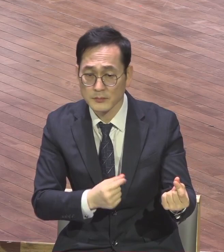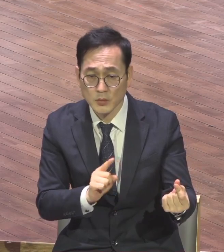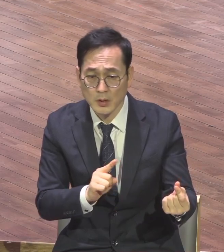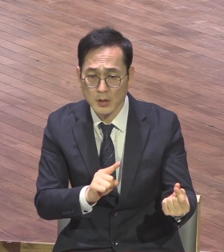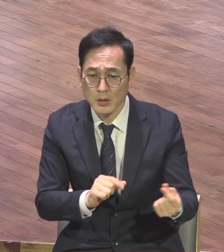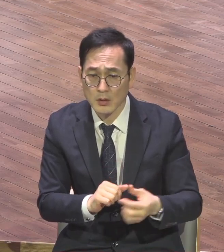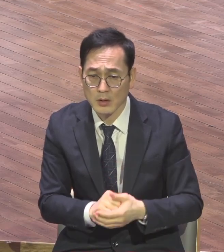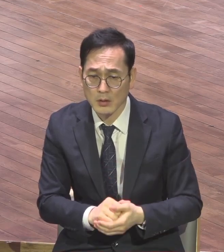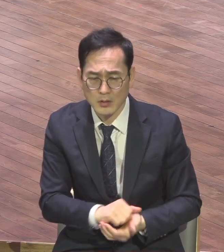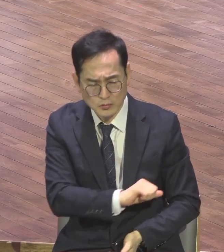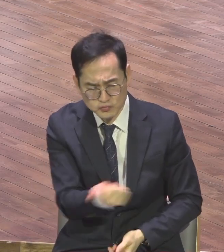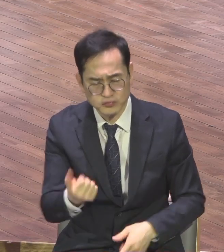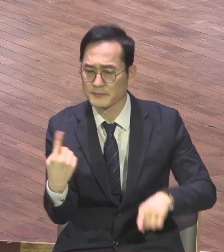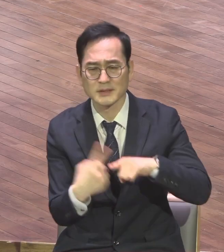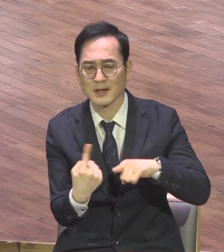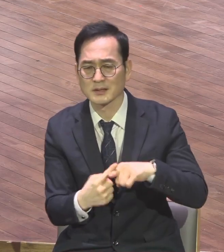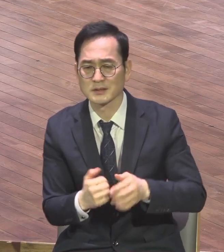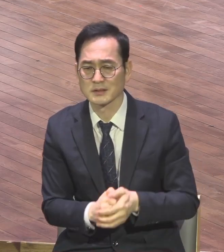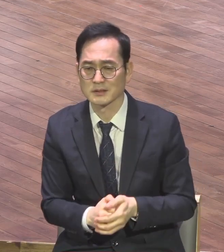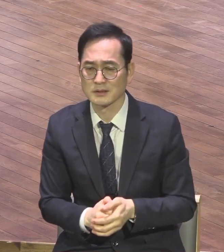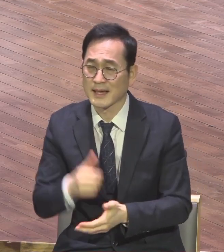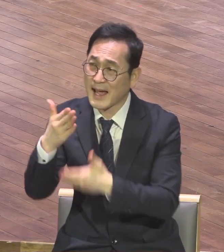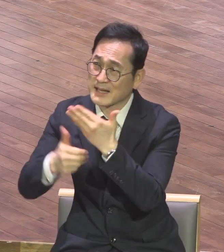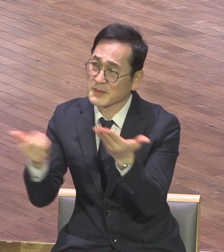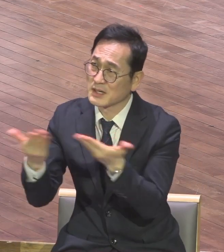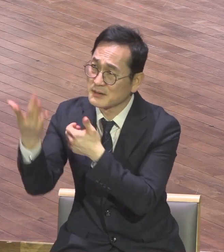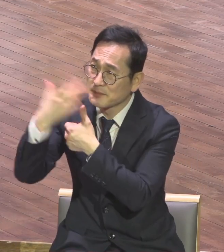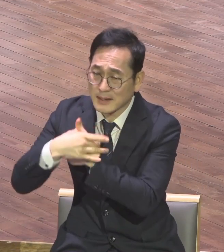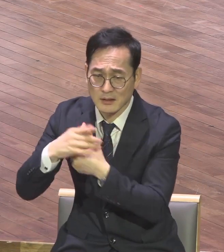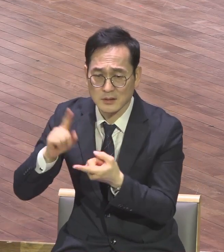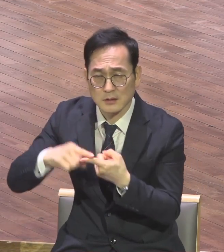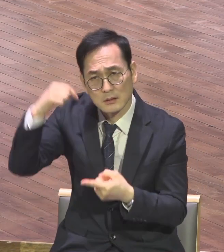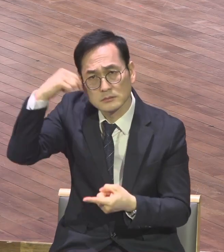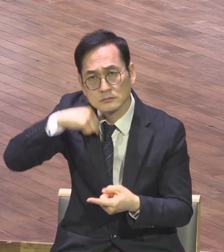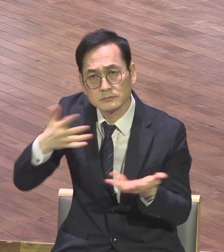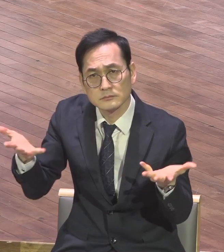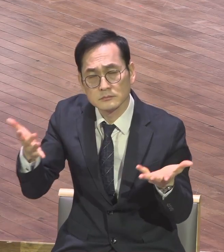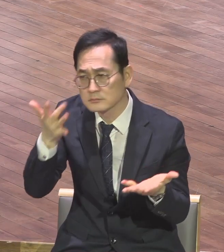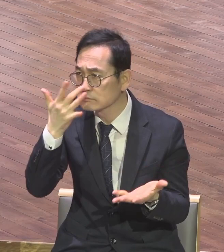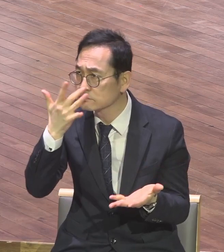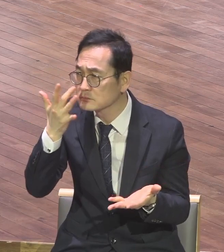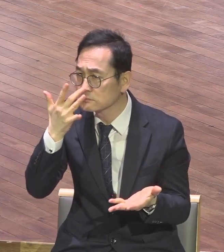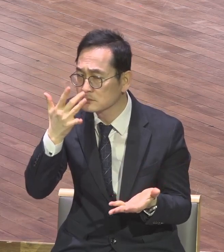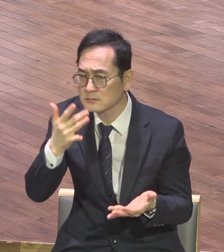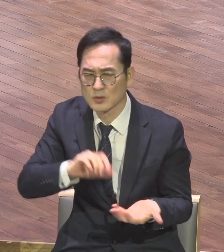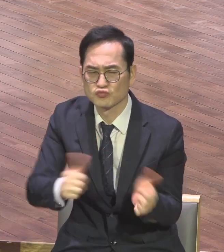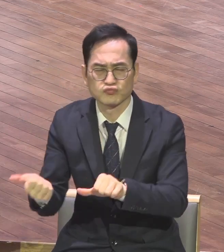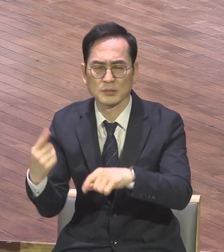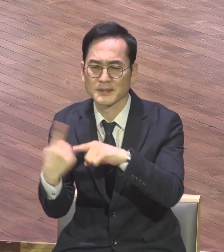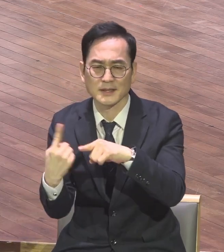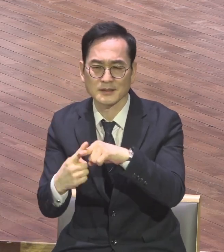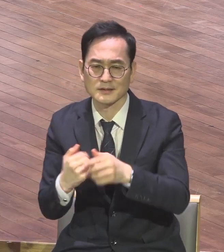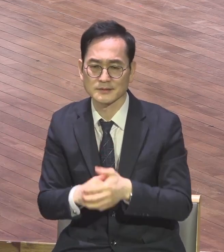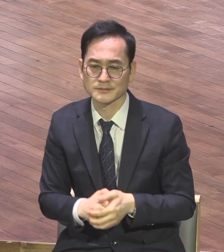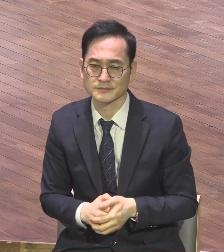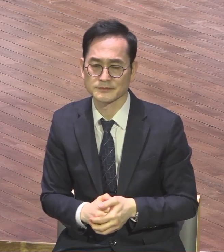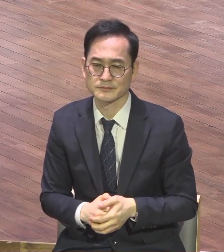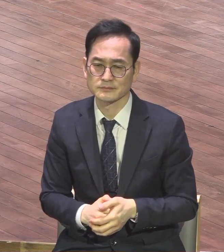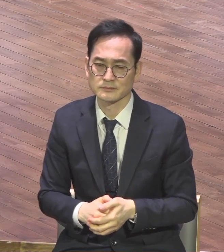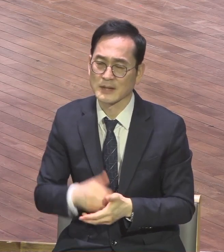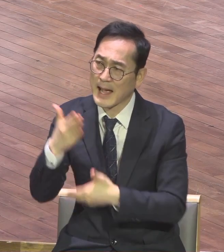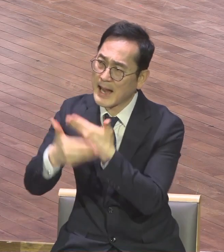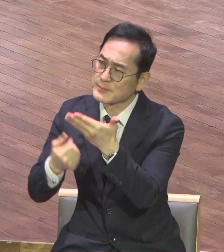그 죽은 자예요. 사명을 못 깨달았기 때문에 살아있는 것은 사명이었다는 것입니다. 내가 하나님 앞에서 뭘 할